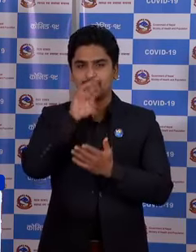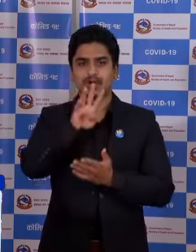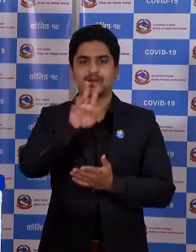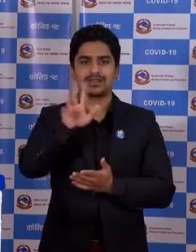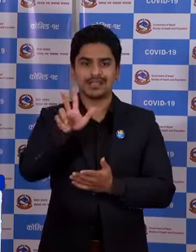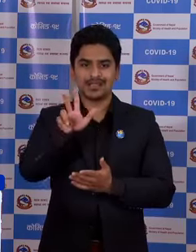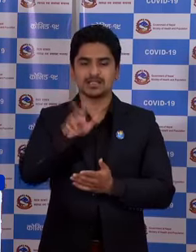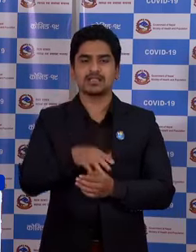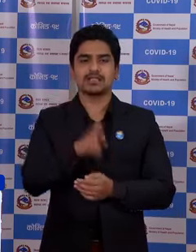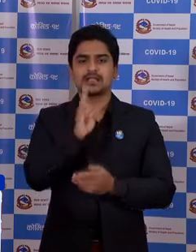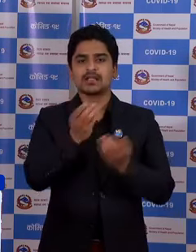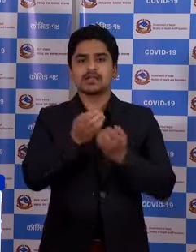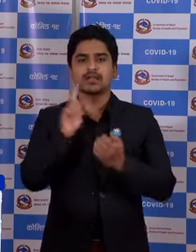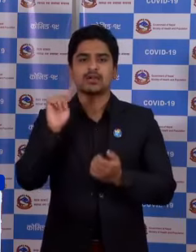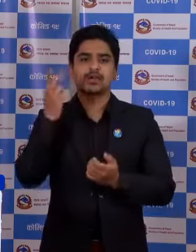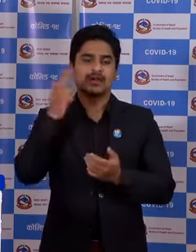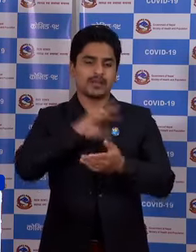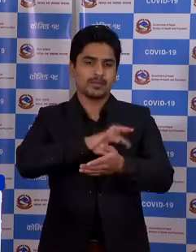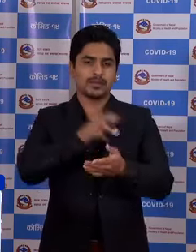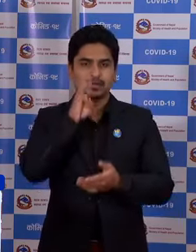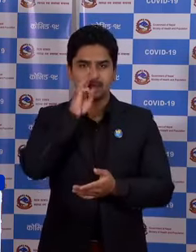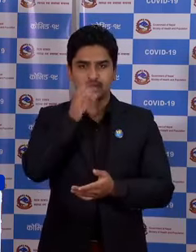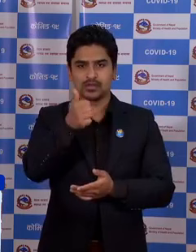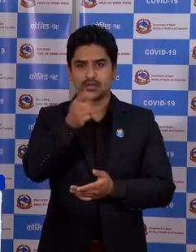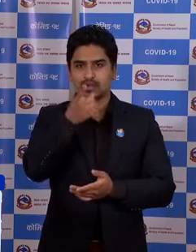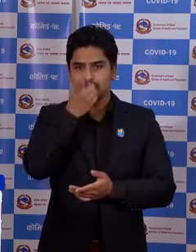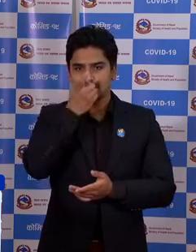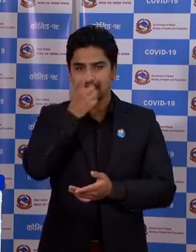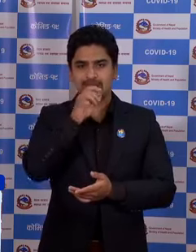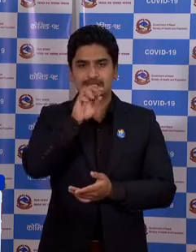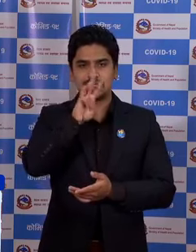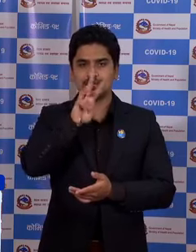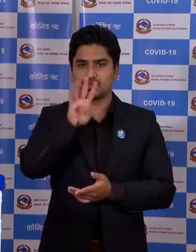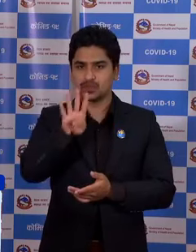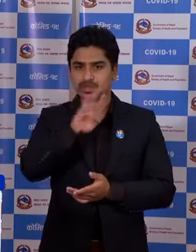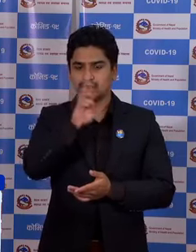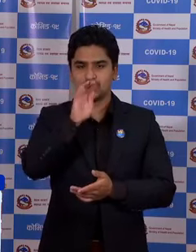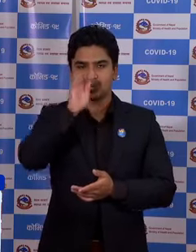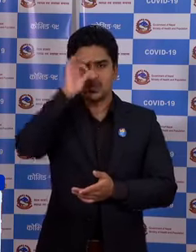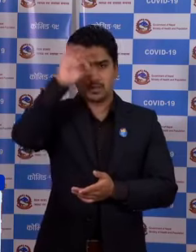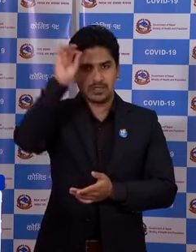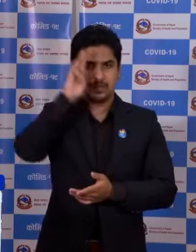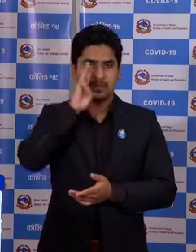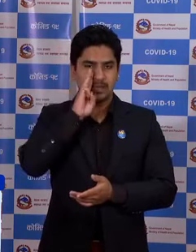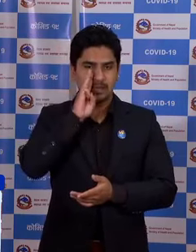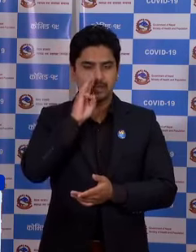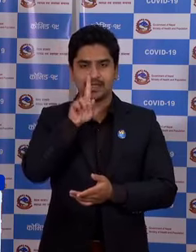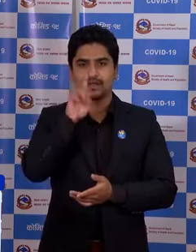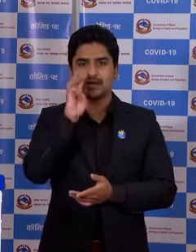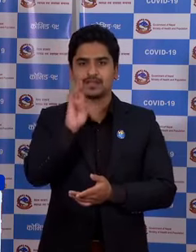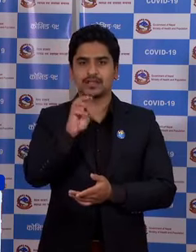11,948, त्यसै गरी कर्णाली प्रदेशमा 634 र सुदूरपश्चिम प्रदेशमा